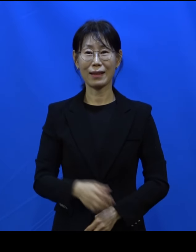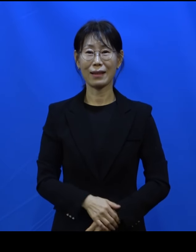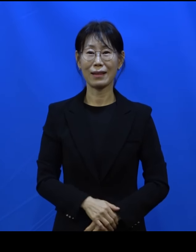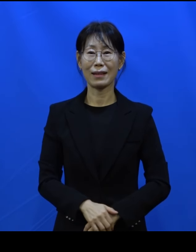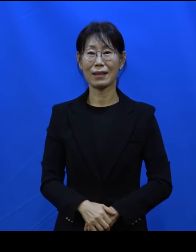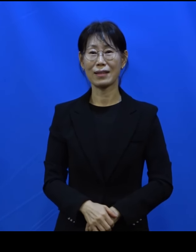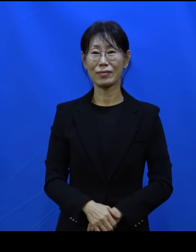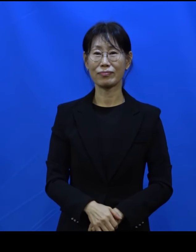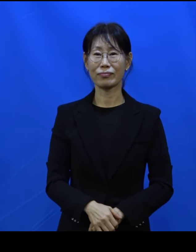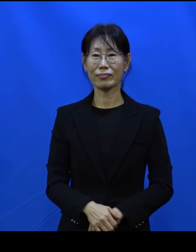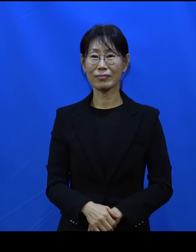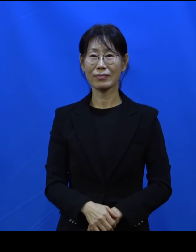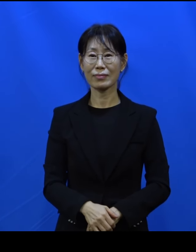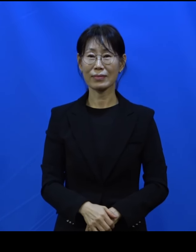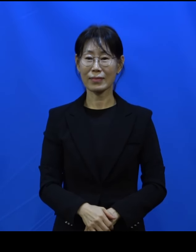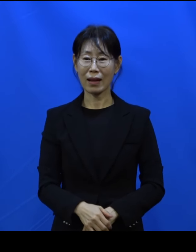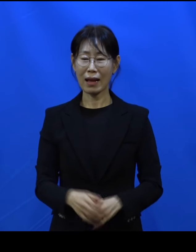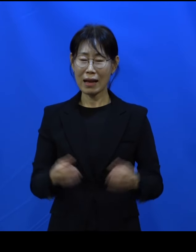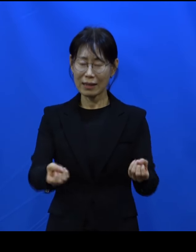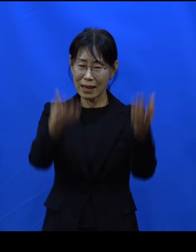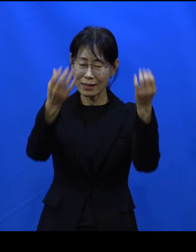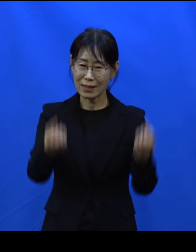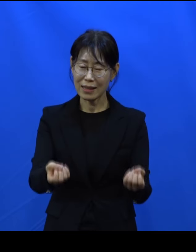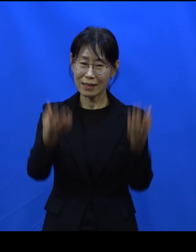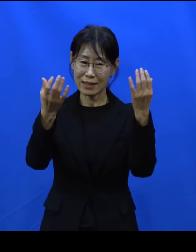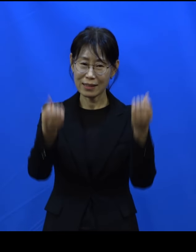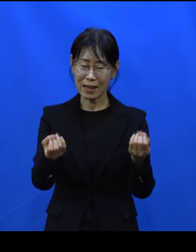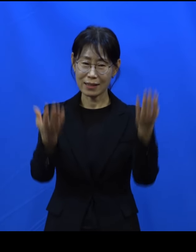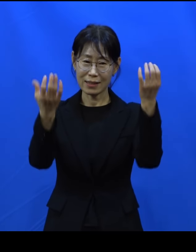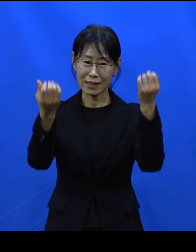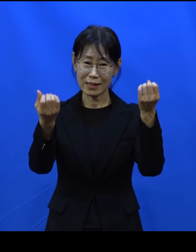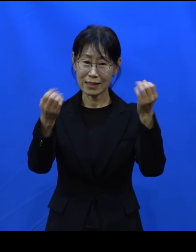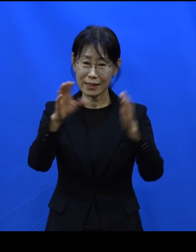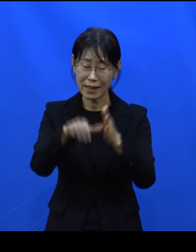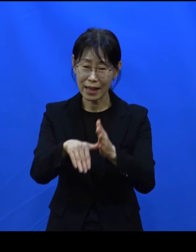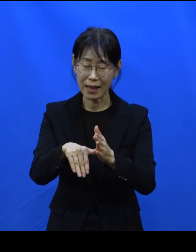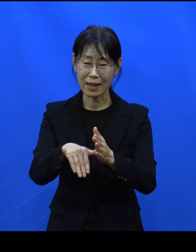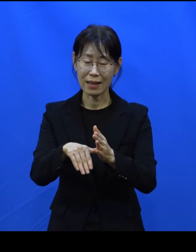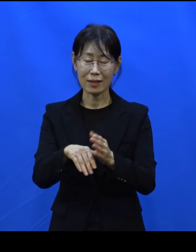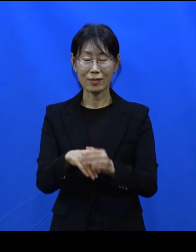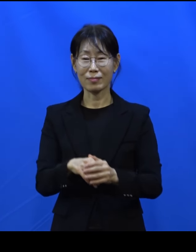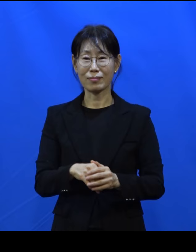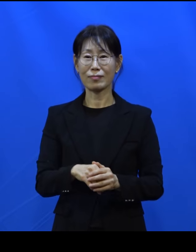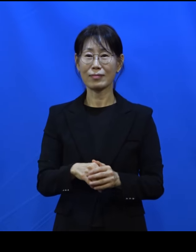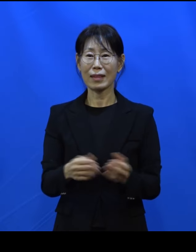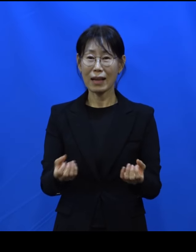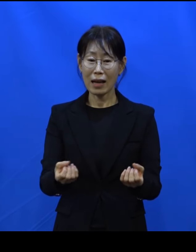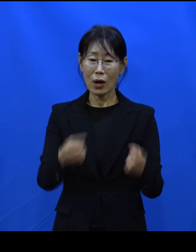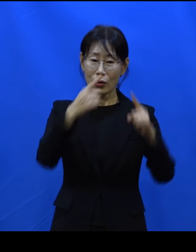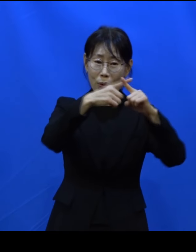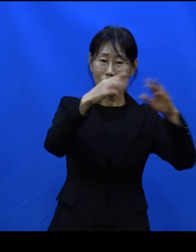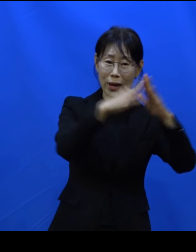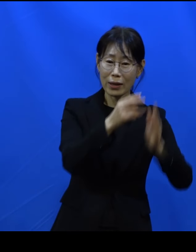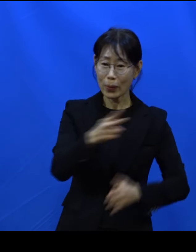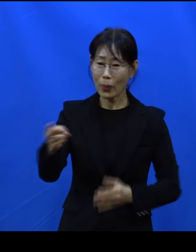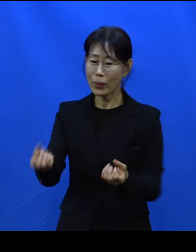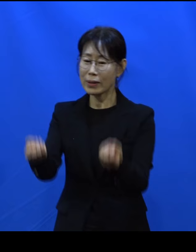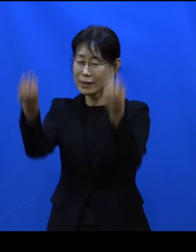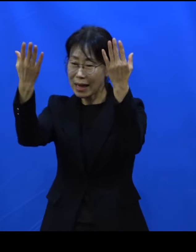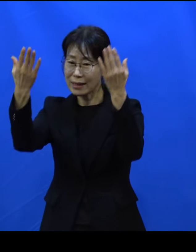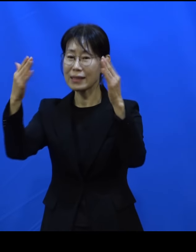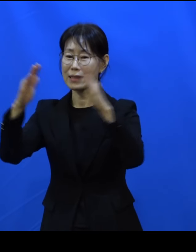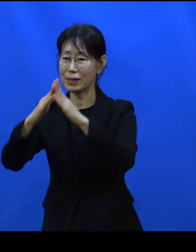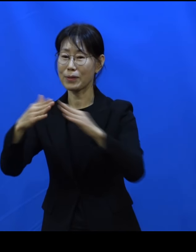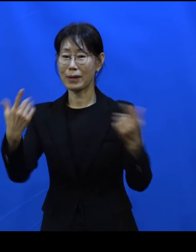잔치를 부리니까 살찐 송아지들이 얼마나 싫어하겠어요. 또 잡혀야 되나 이러고. 여러분, 이 교회가 잔치집과 같은 거예요. 구원은 잔치집과 같아요.